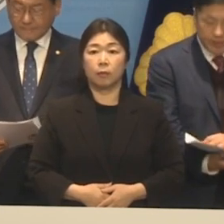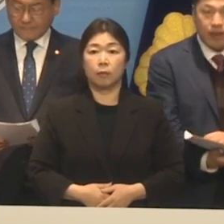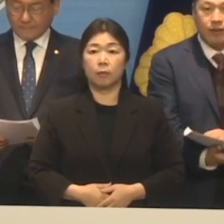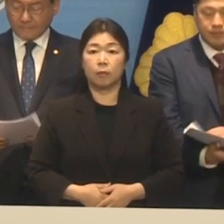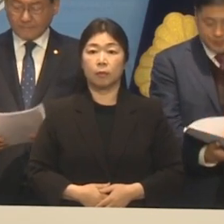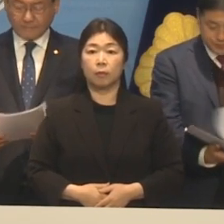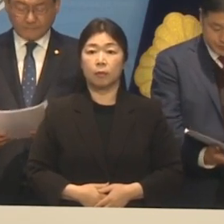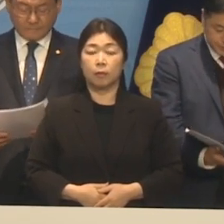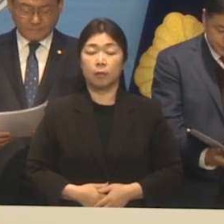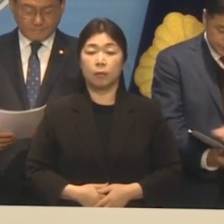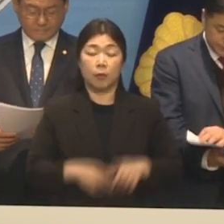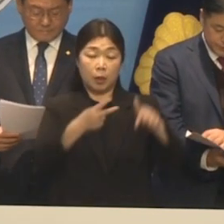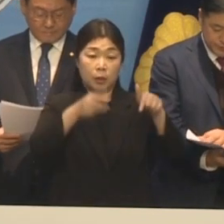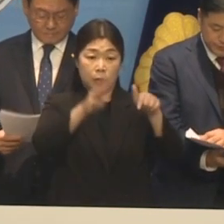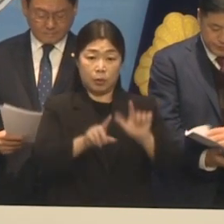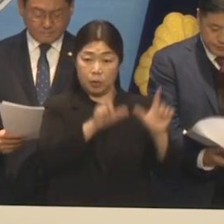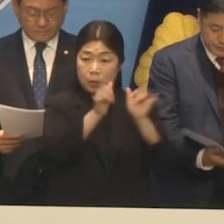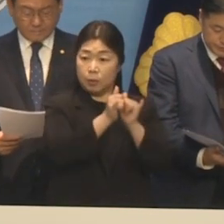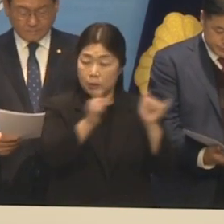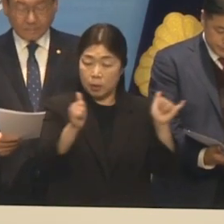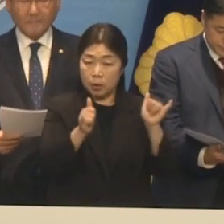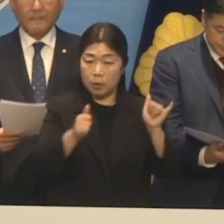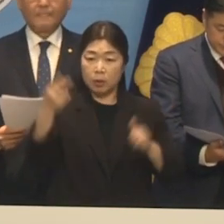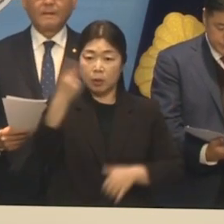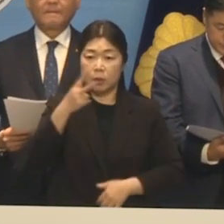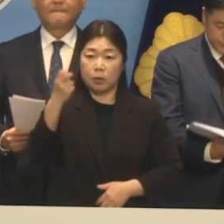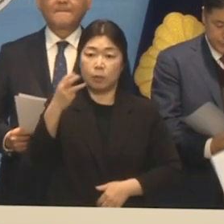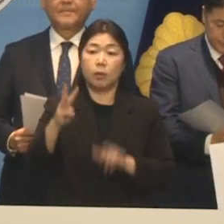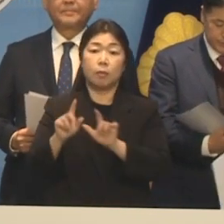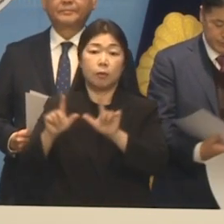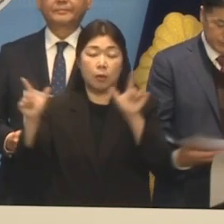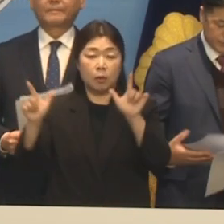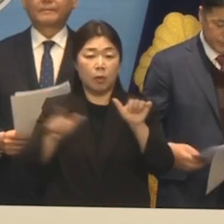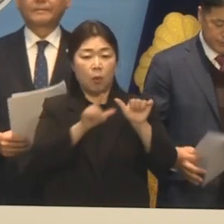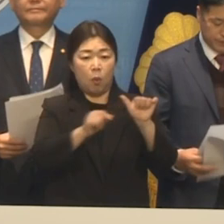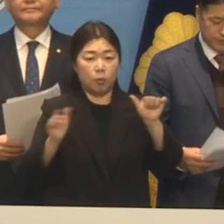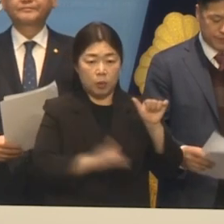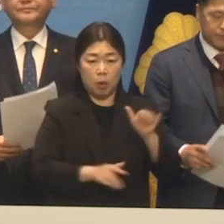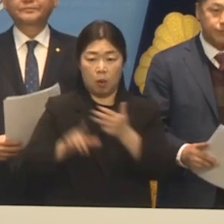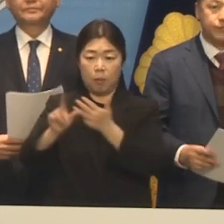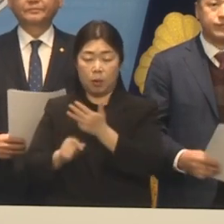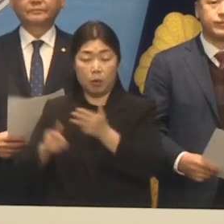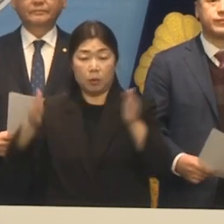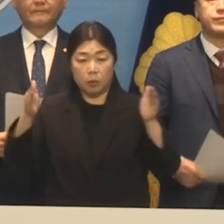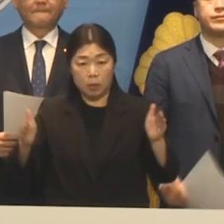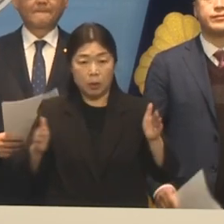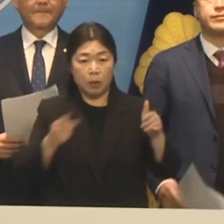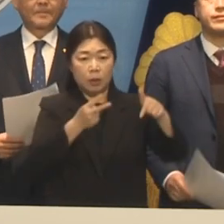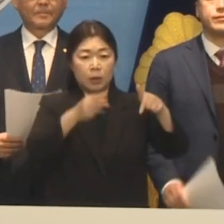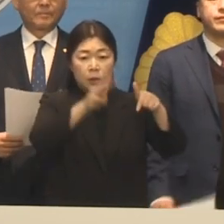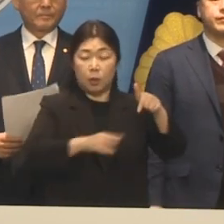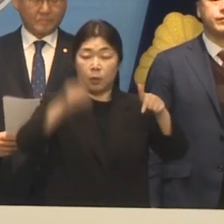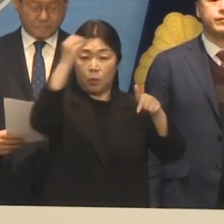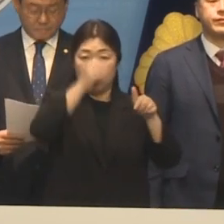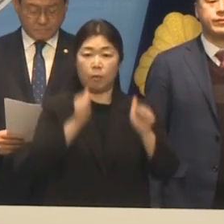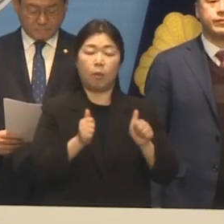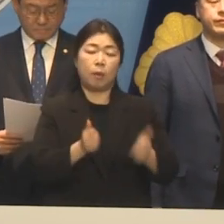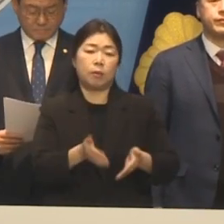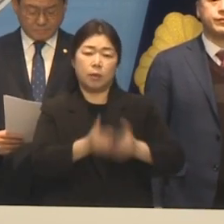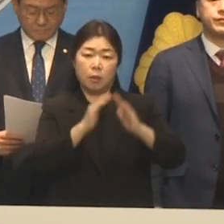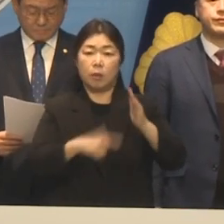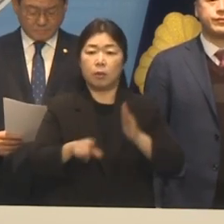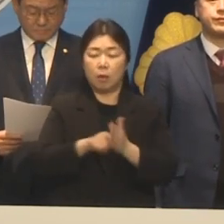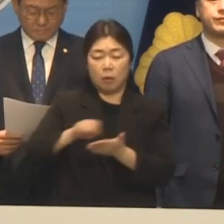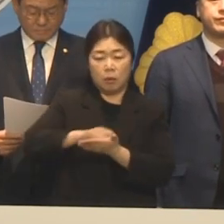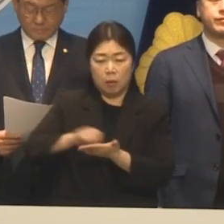있다 인천 시민들은 2023년 5월부터 8월까지 인천고등법원 유치를 위한